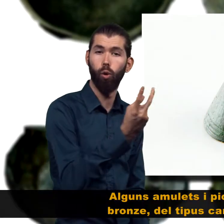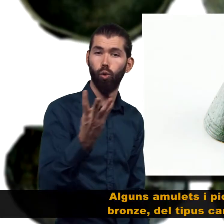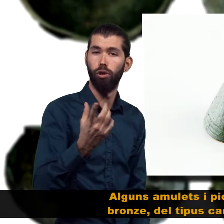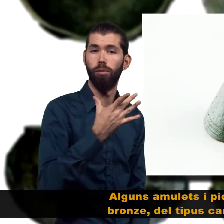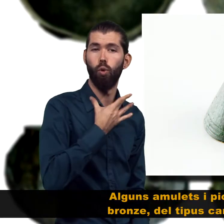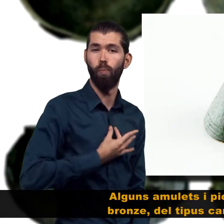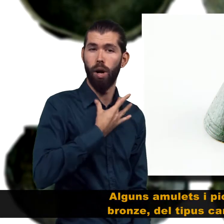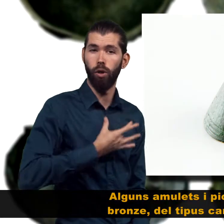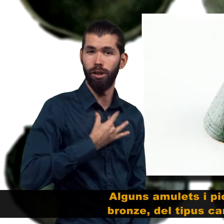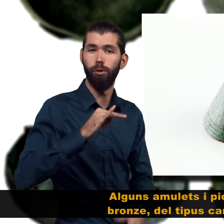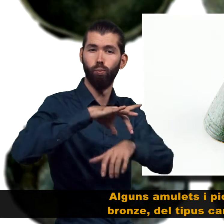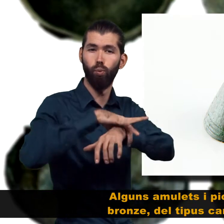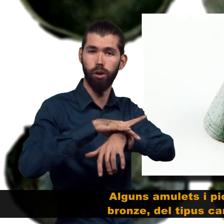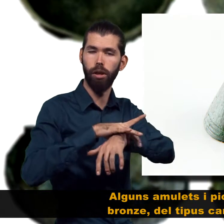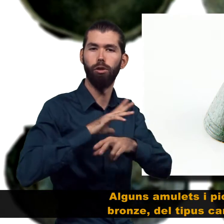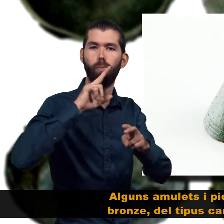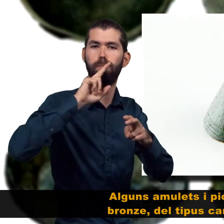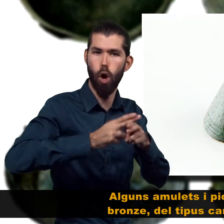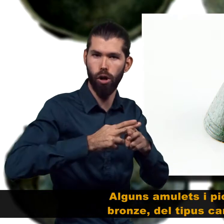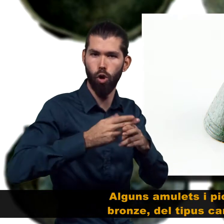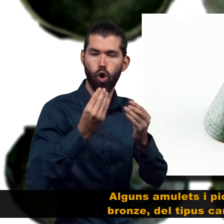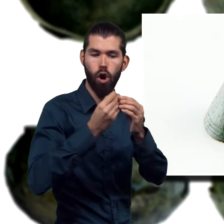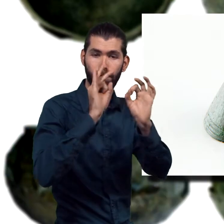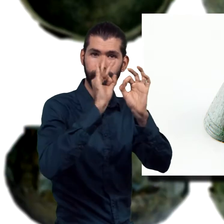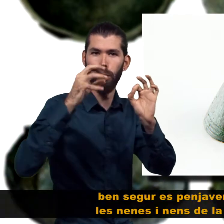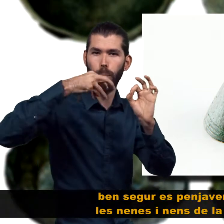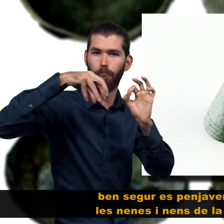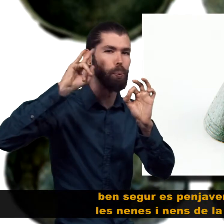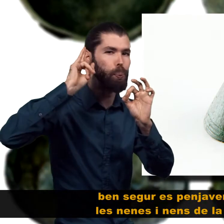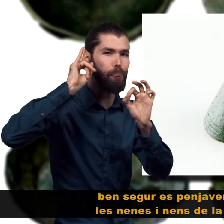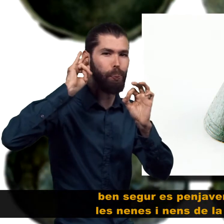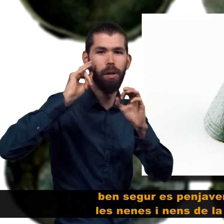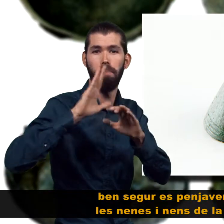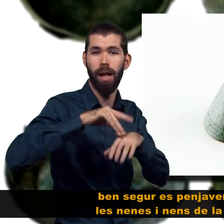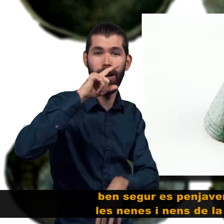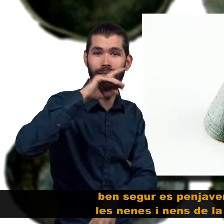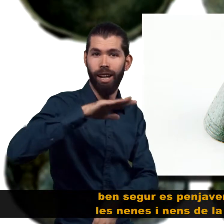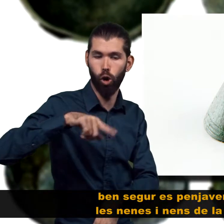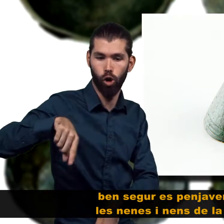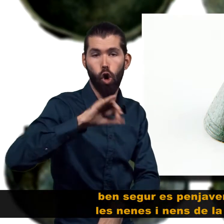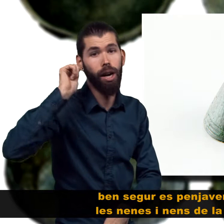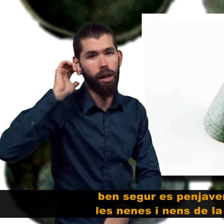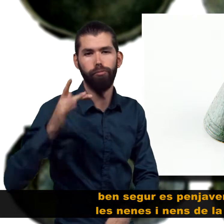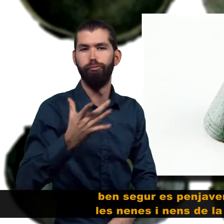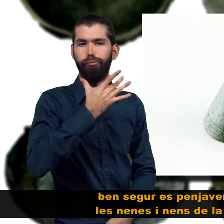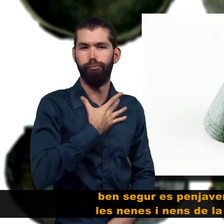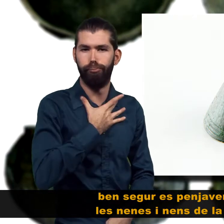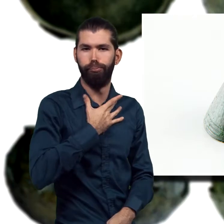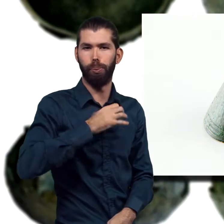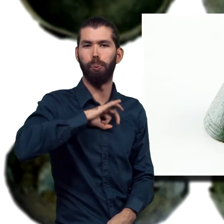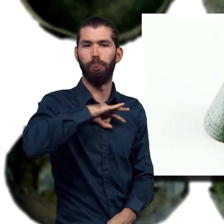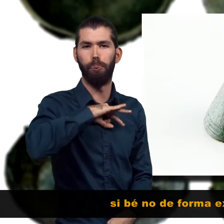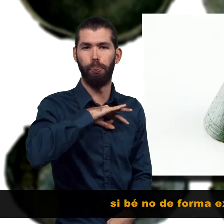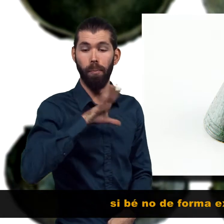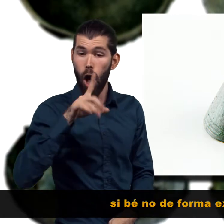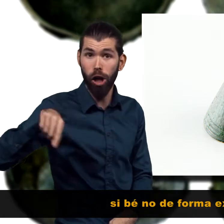Alguns amulets i picarols de bronze del tipus campaneta ben segur es penjaven al coll de les nenes i nens a la comunitat, si bé